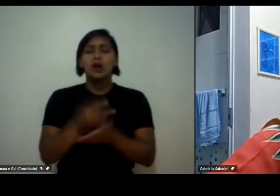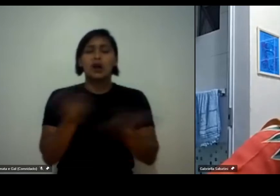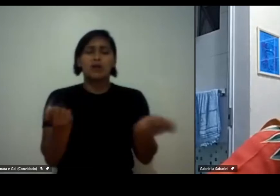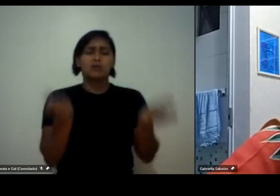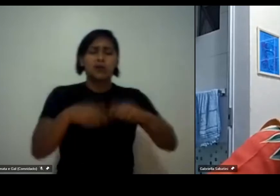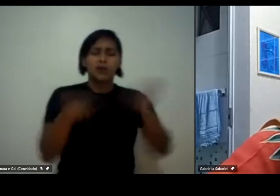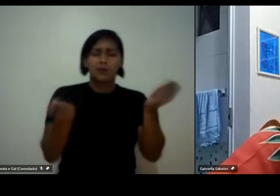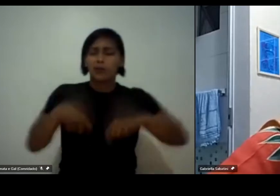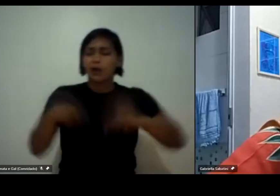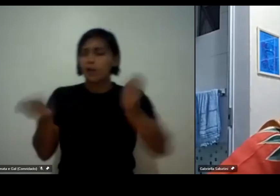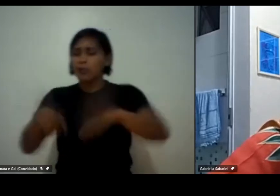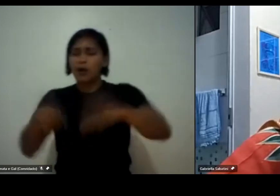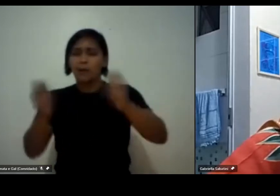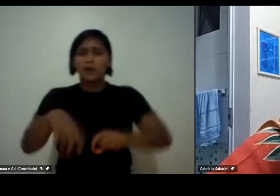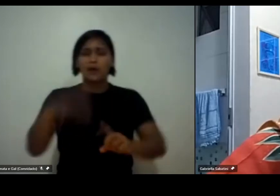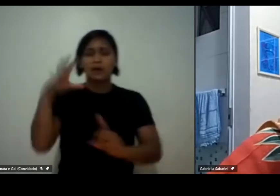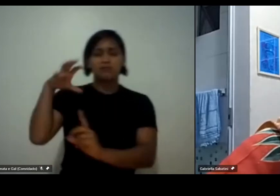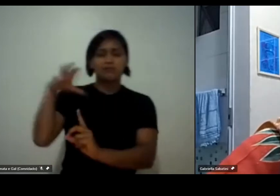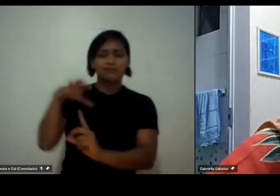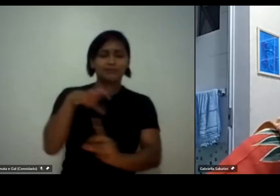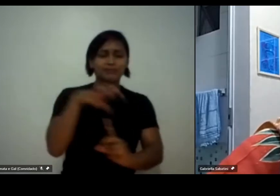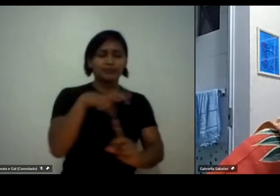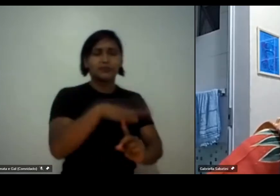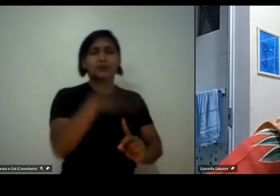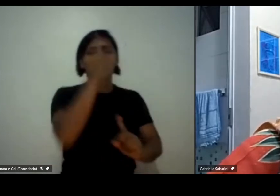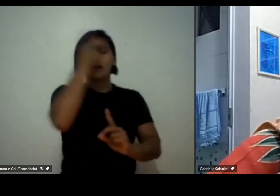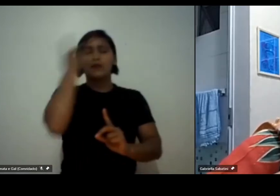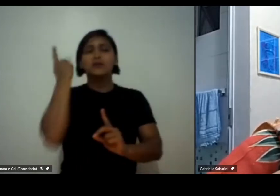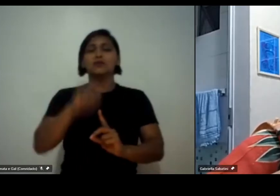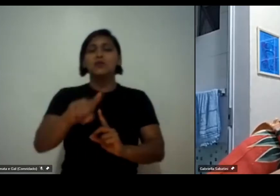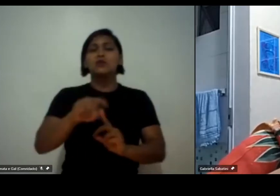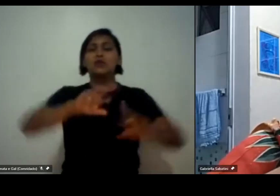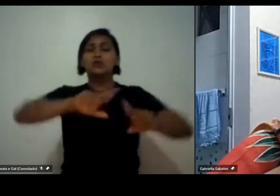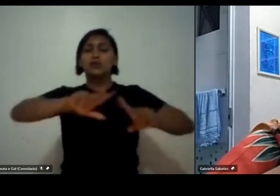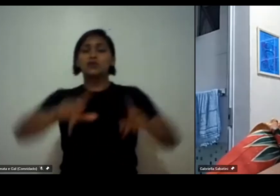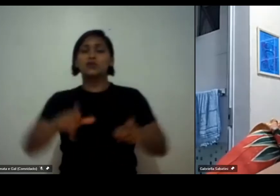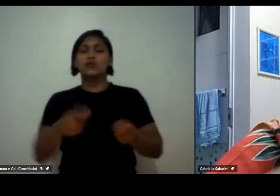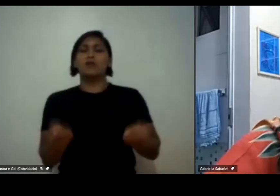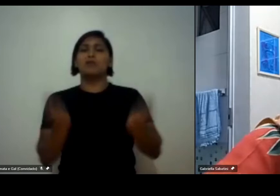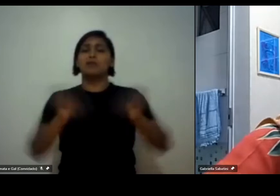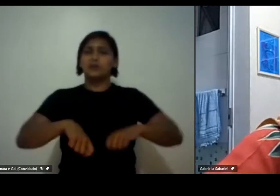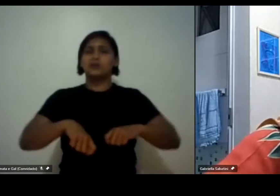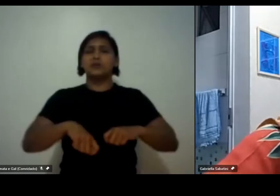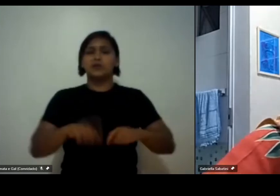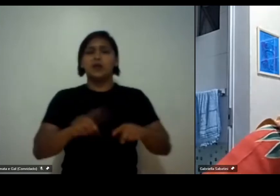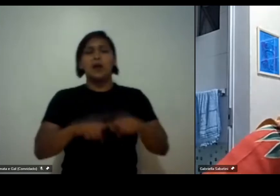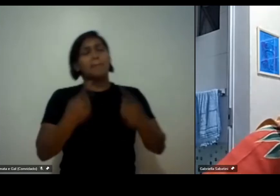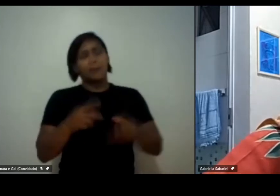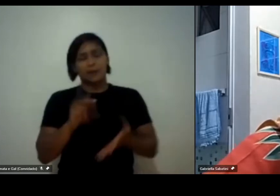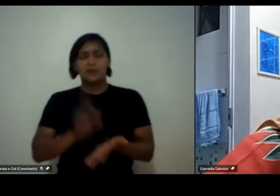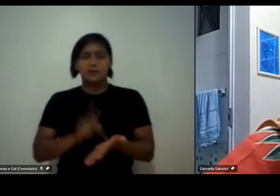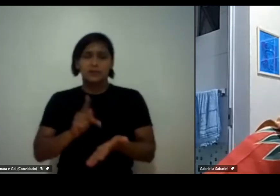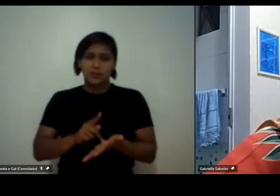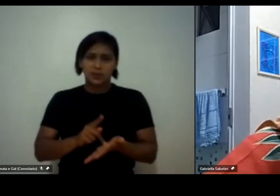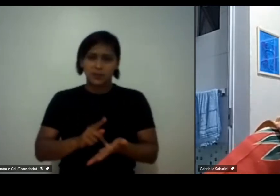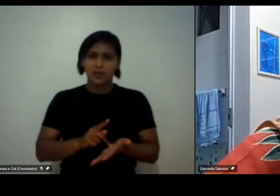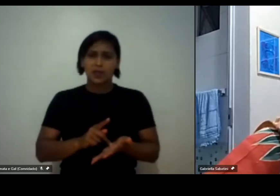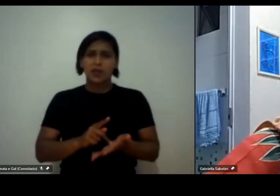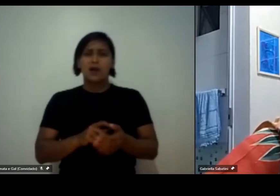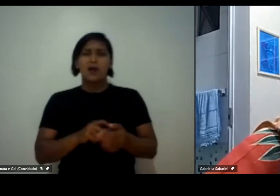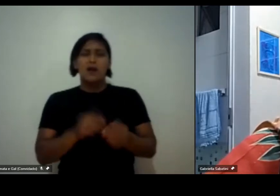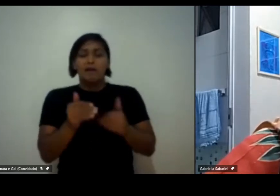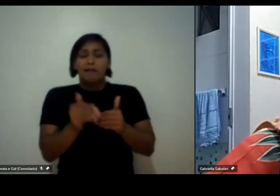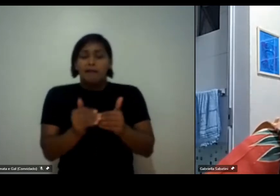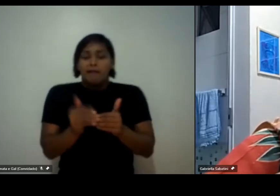capacitistas e de menosprezar o outro pelas suas possibilidades. E, de certa forma, passa a ser